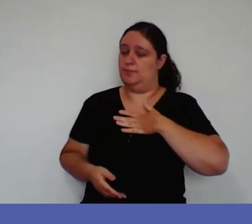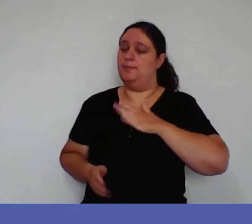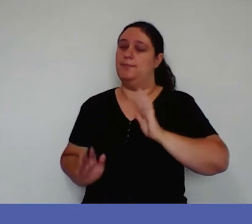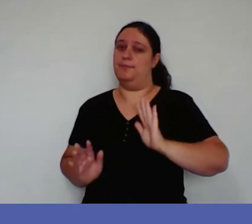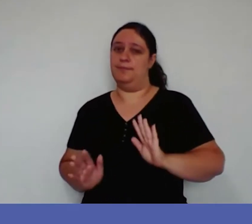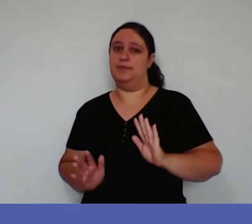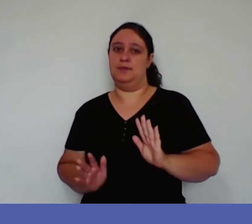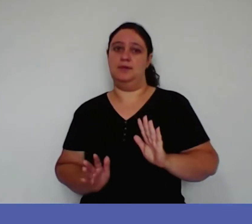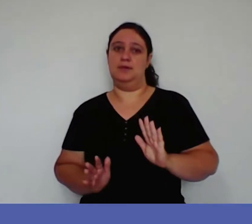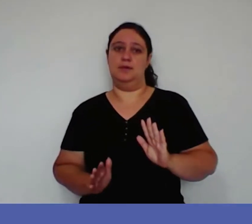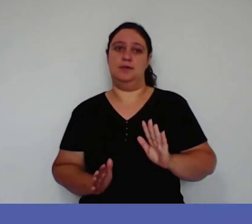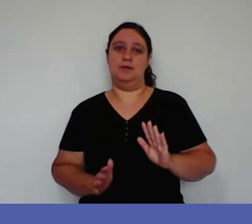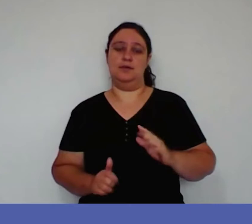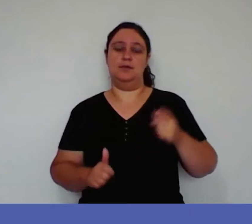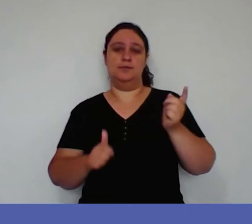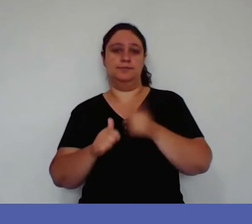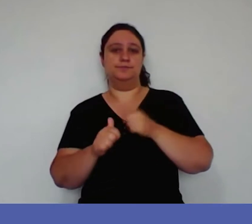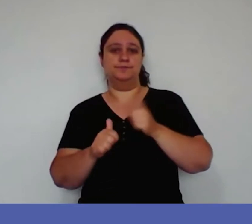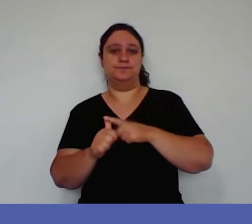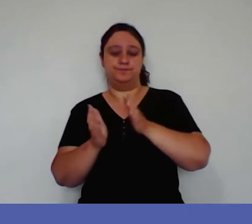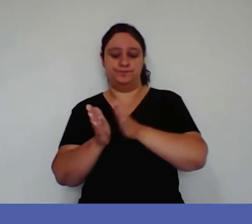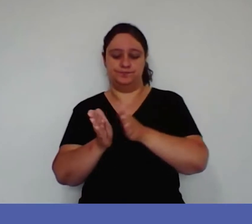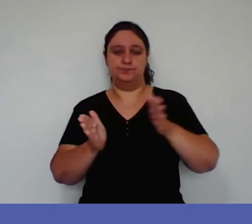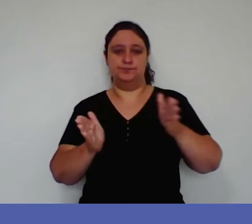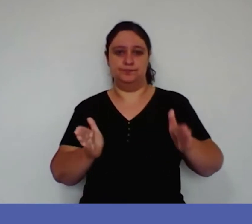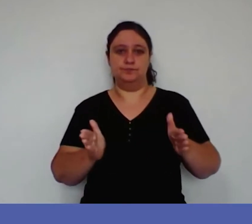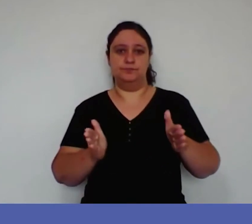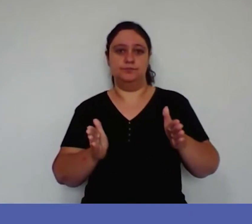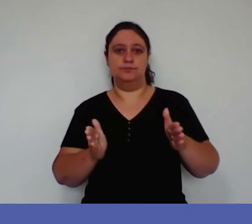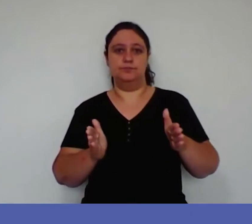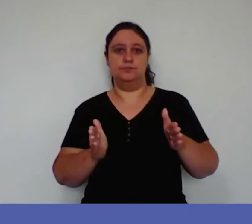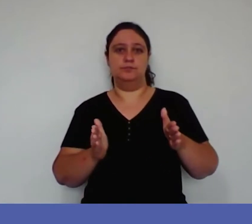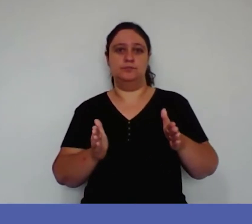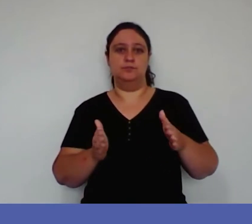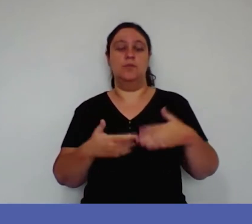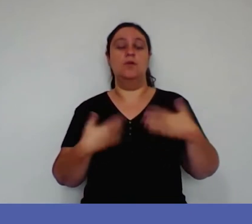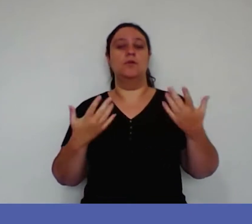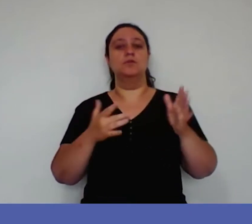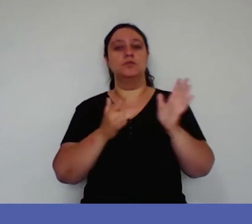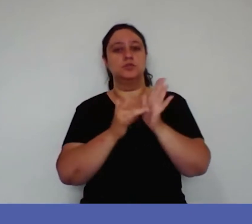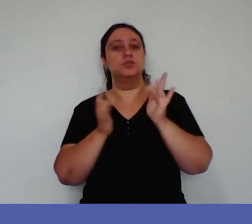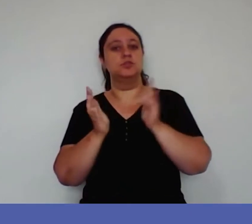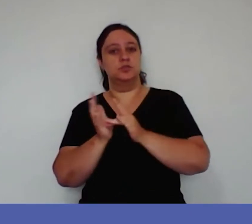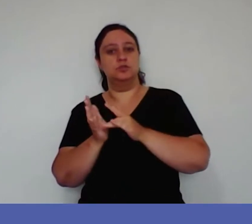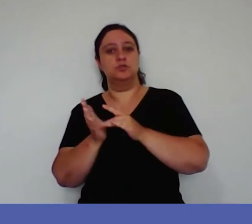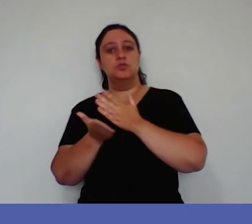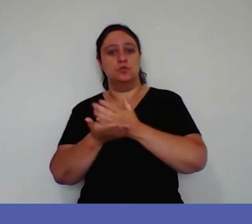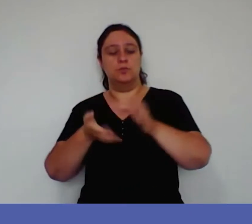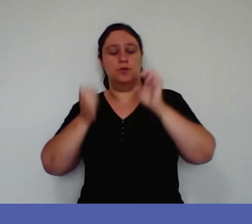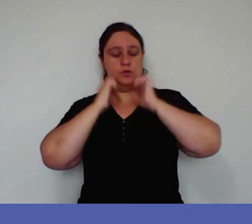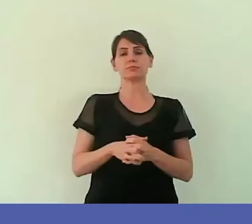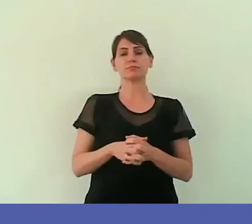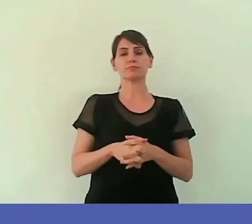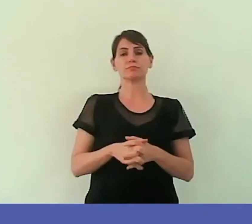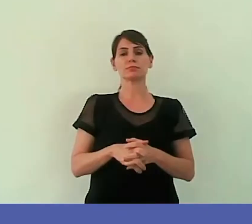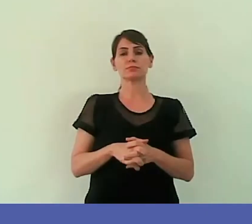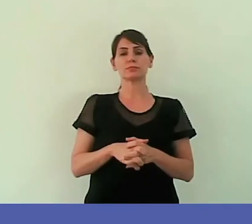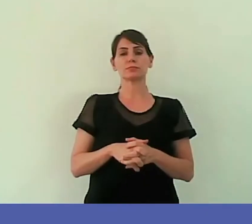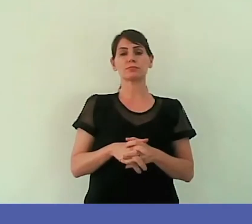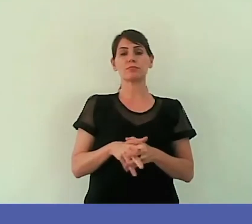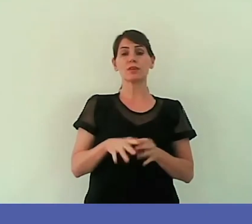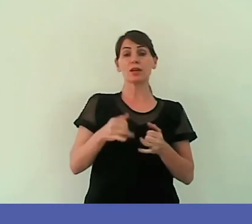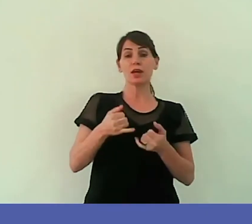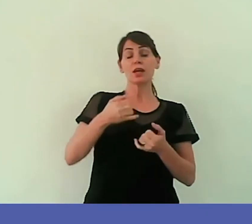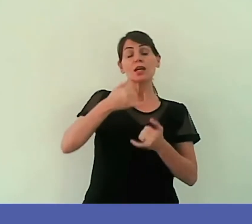primeira fase em que o próprio Senhor Jesus veio aqui na terra, passou a pregar o evangelho do reino e enviou os